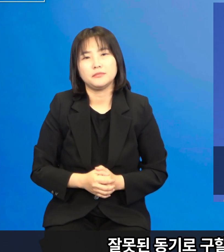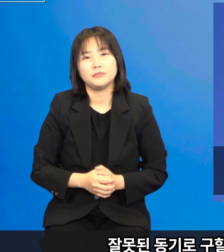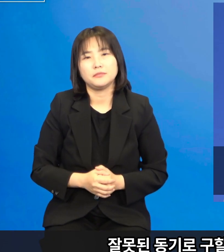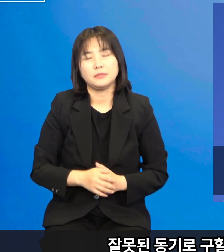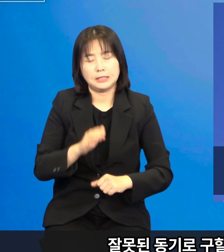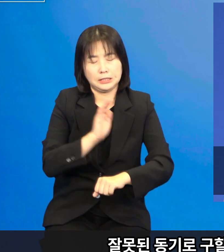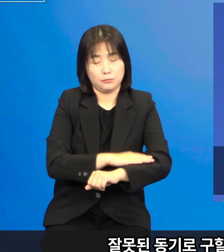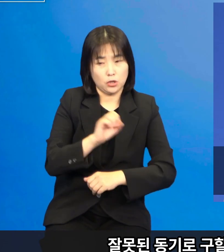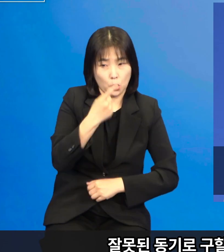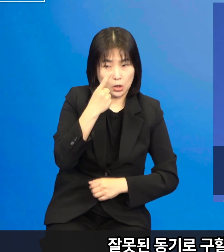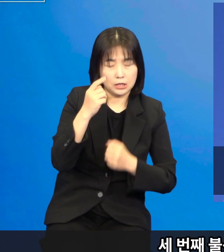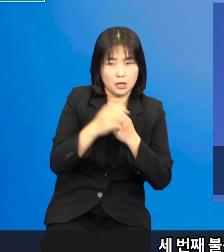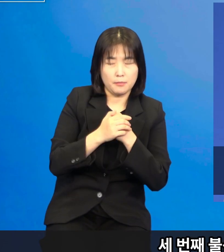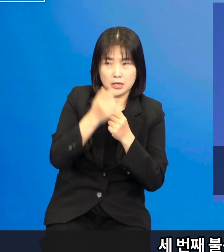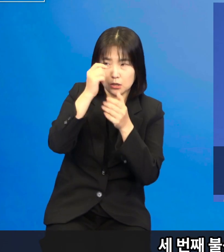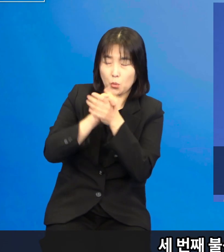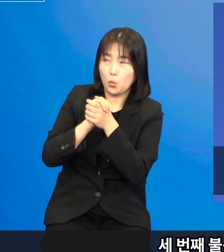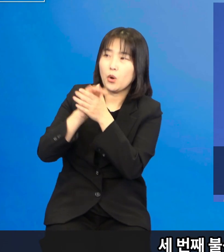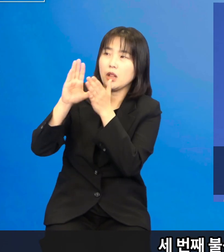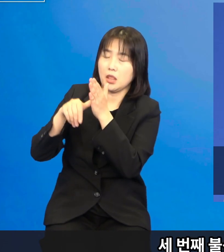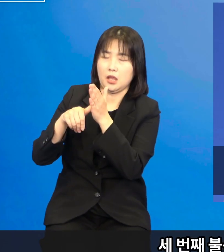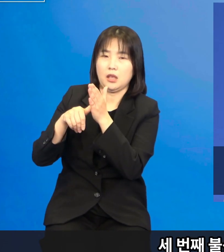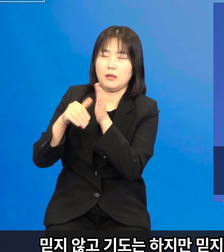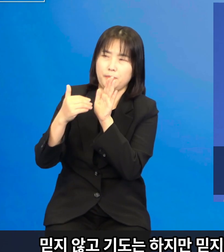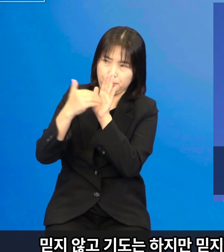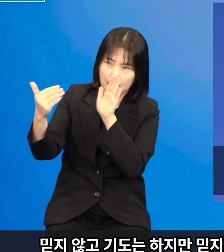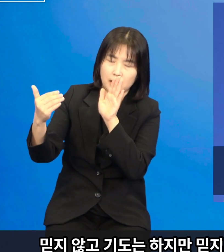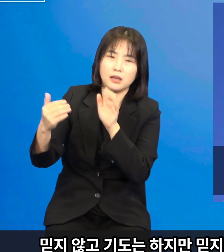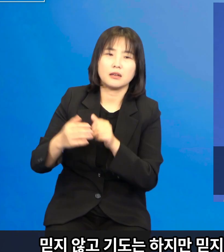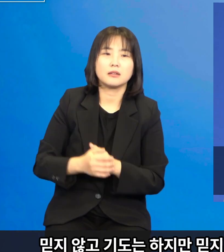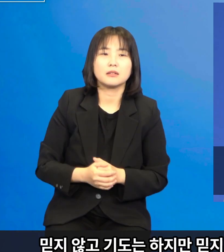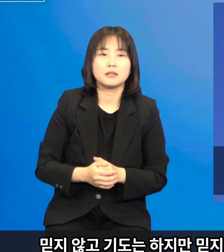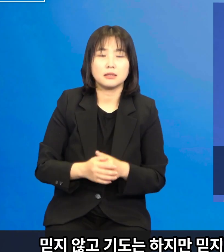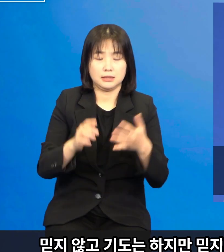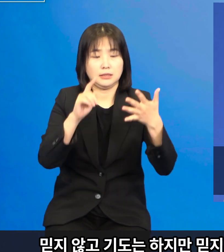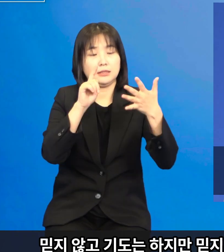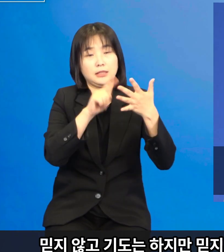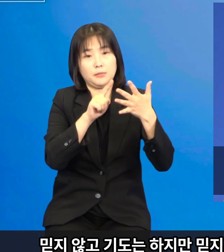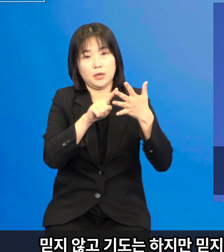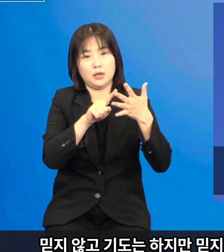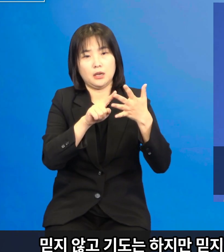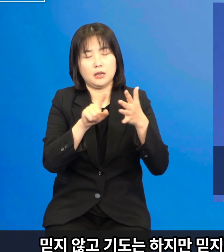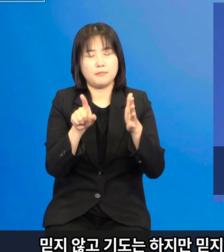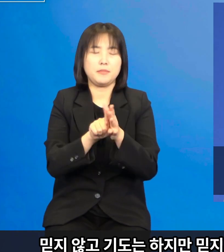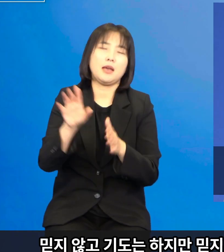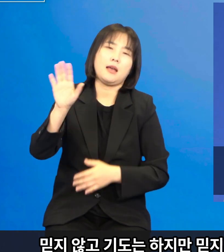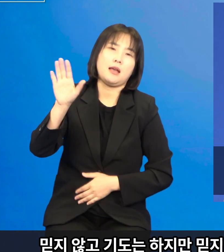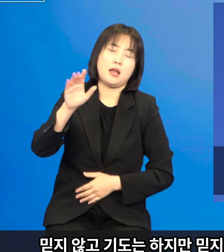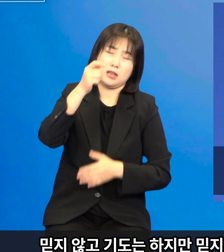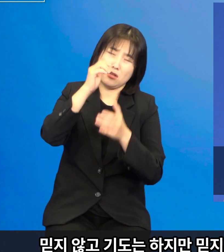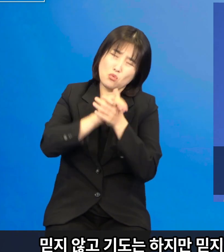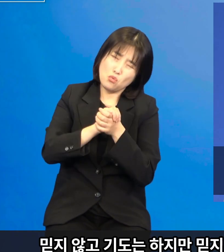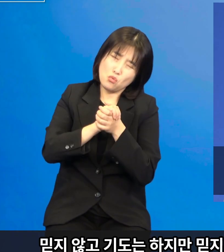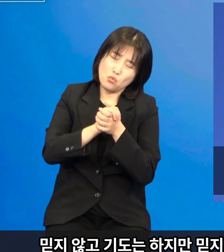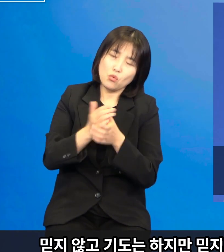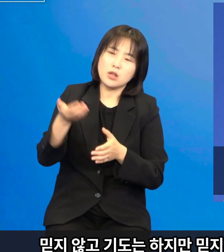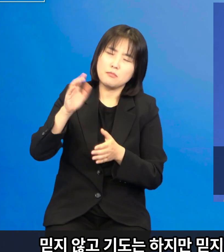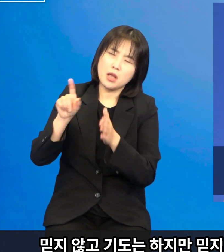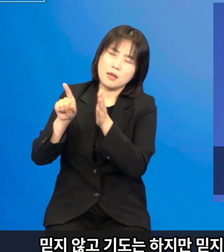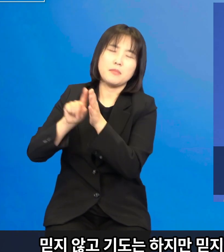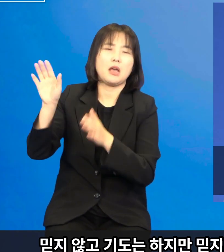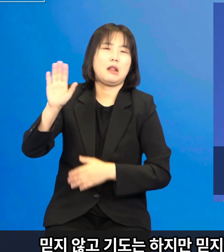구할 때 듣지 않으시죠. 세 번째, 불신앙입니다. 믿지 않고, 기도는 하지만 믿지 않는, 될 리가